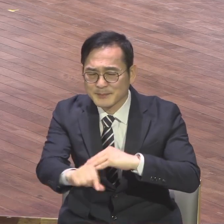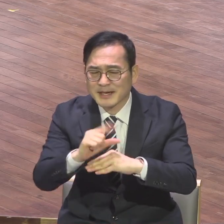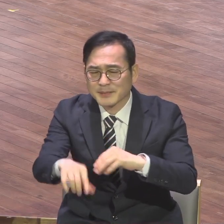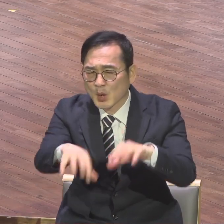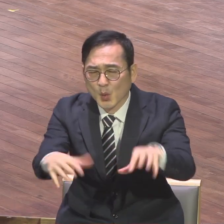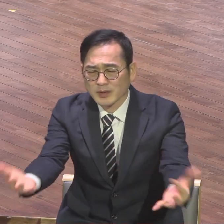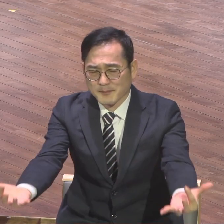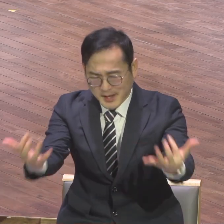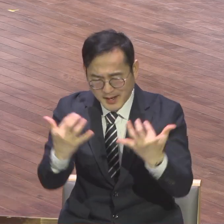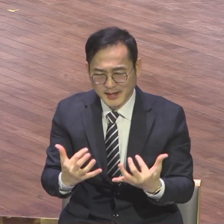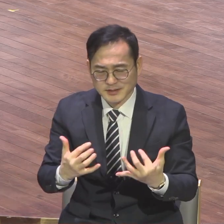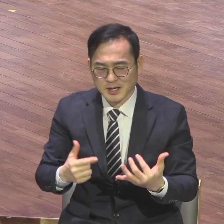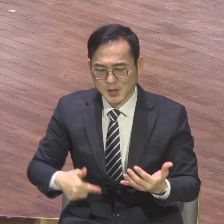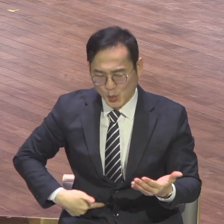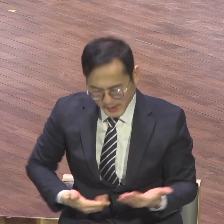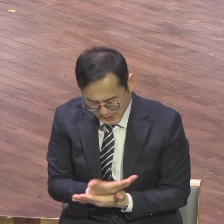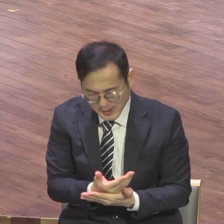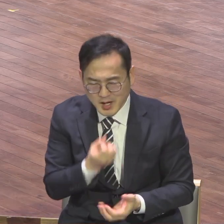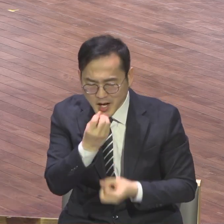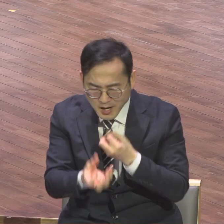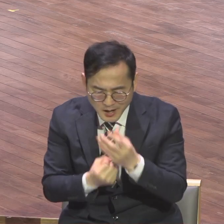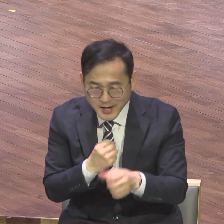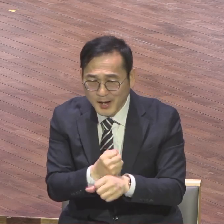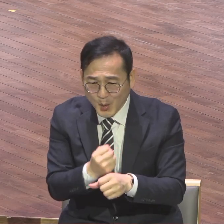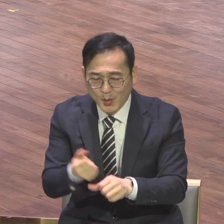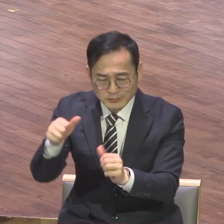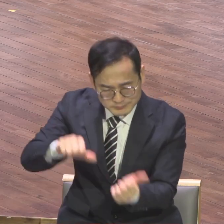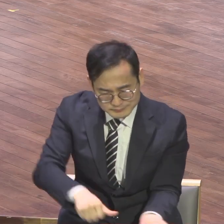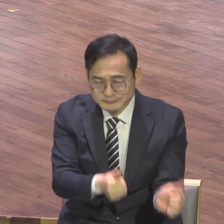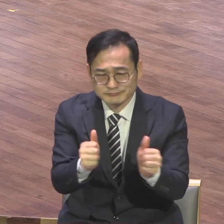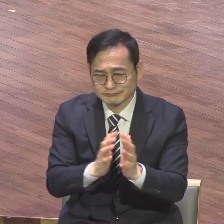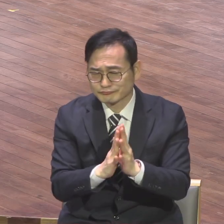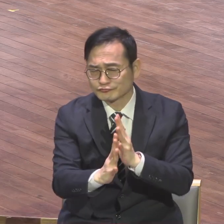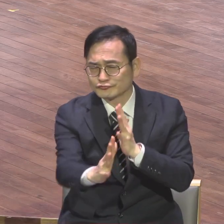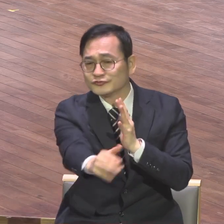죄를 자복하고 요단강에서 그에게 세례를 받더라.